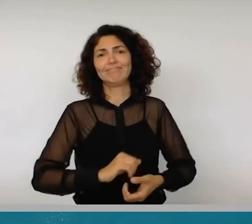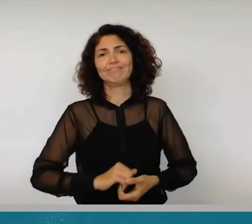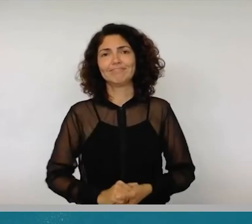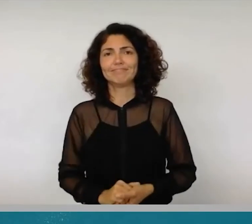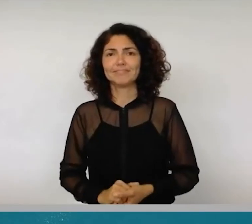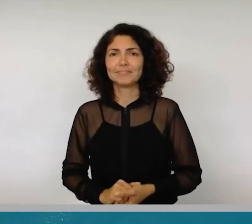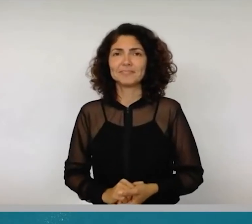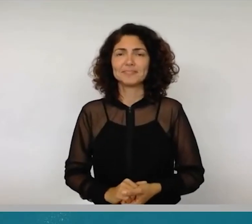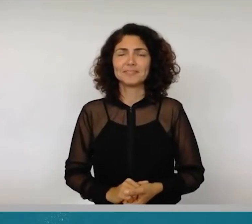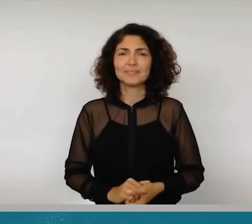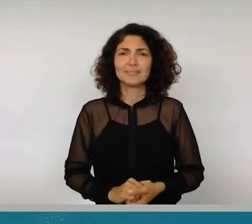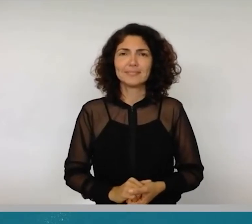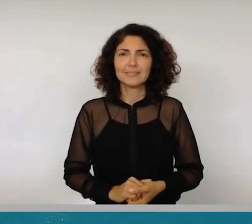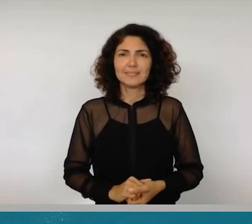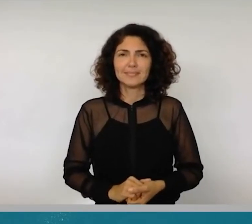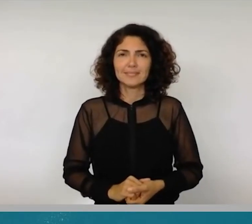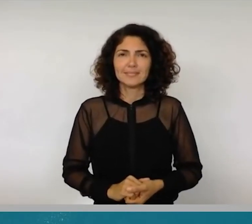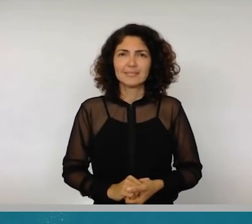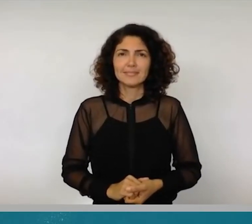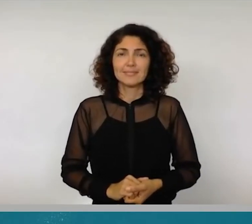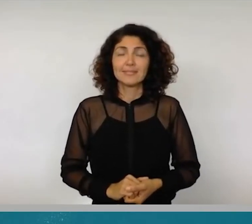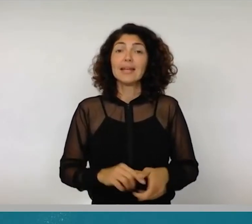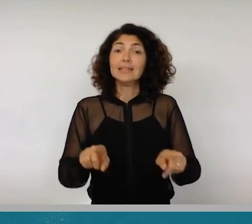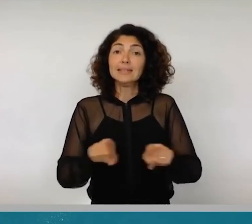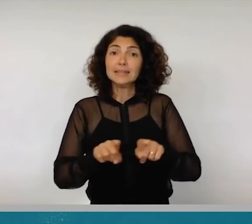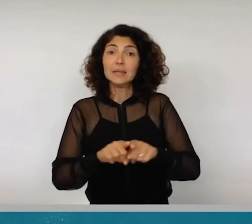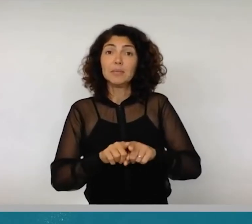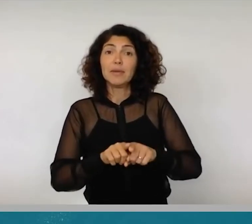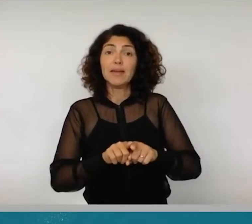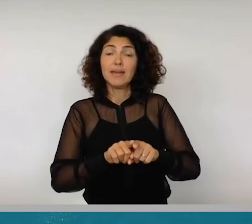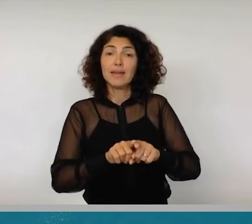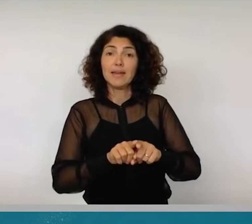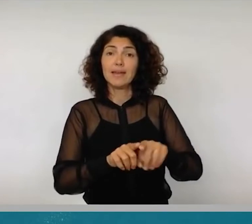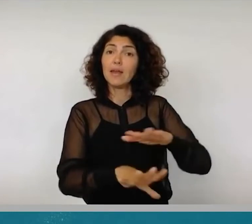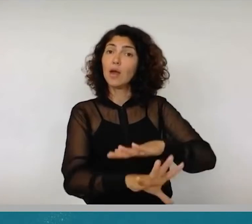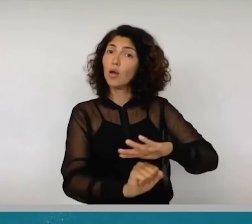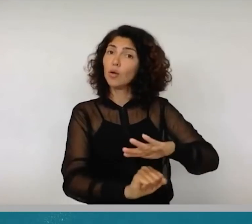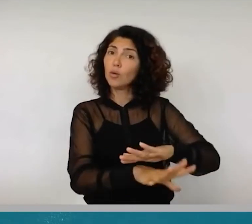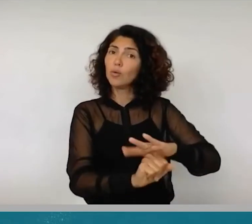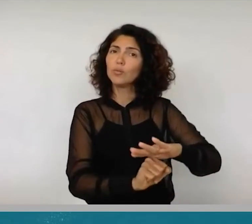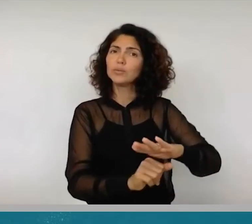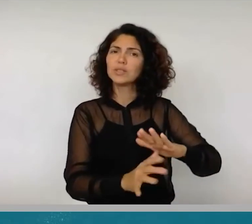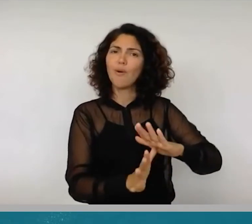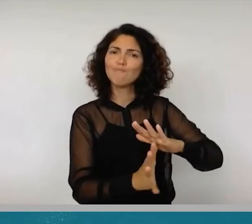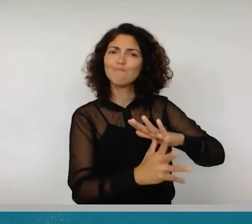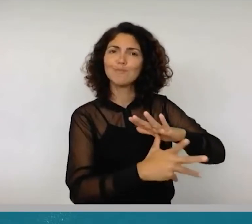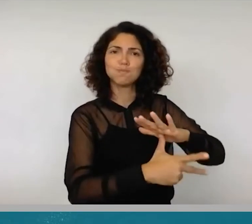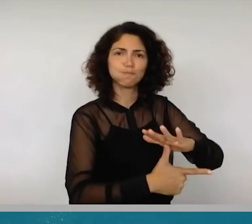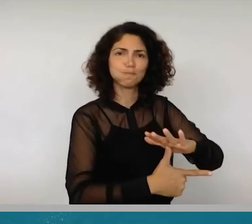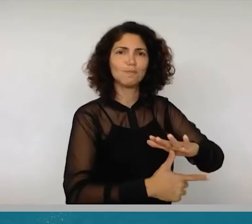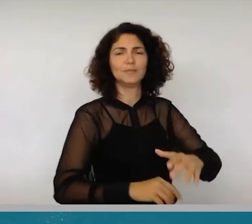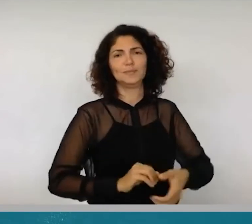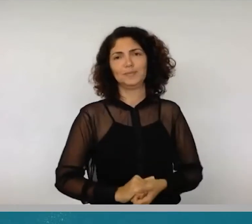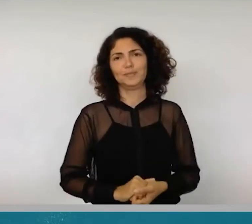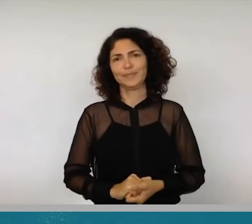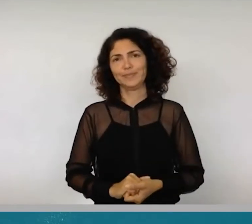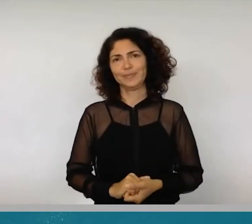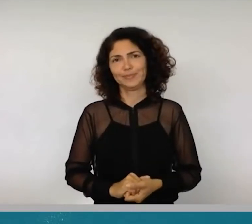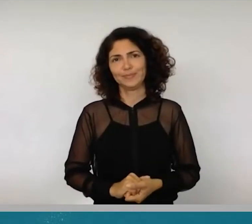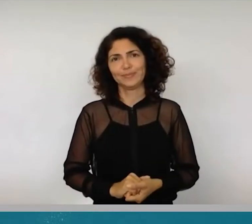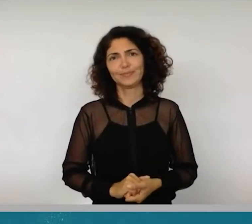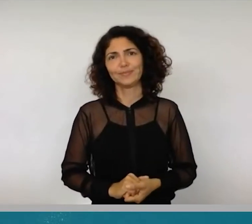corrói, e também ladrões vão escavar, fazer túneis, né? Fazer túneis e depois levam embora. Seu dinheiro foi embora,